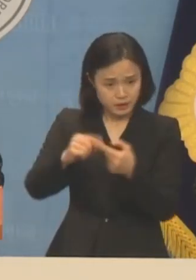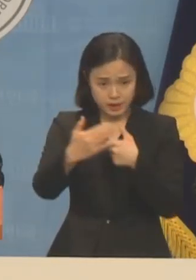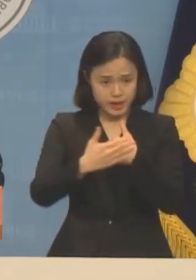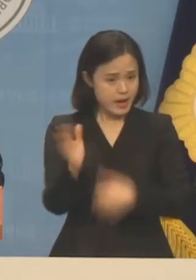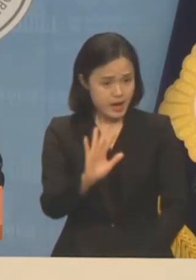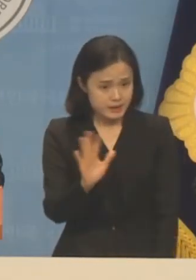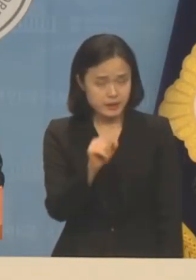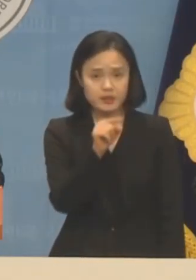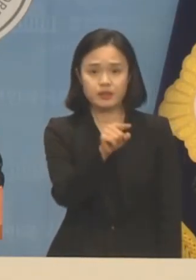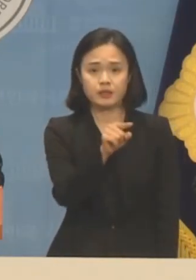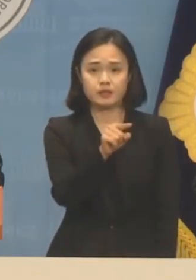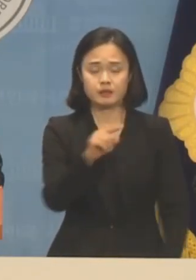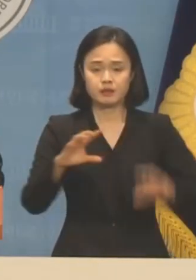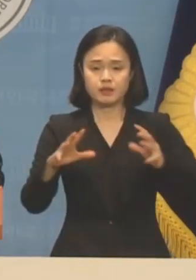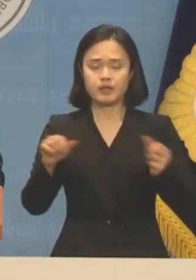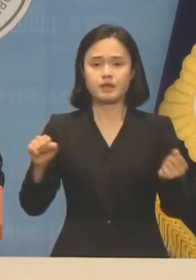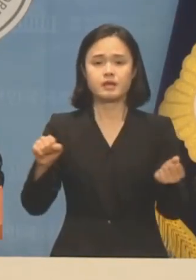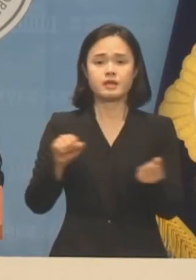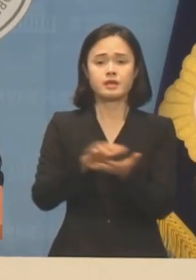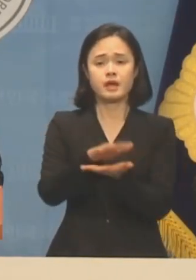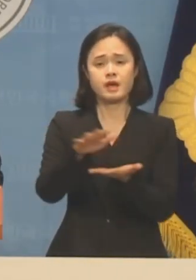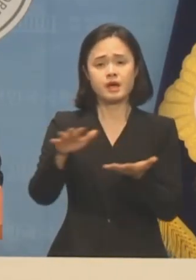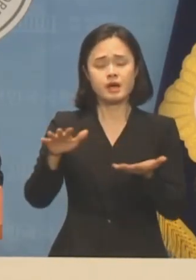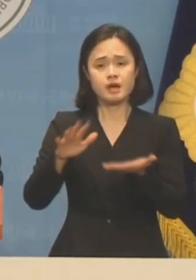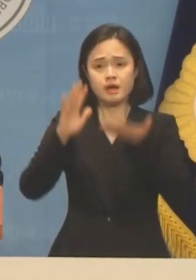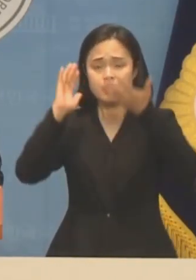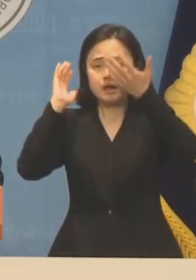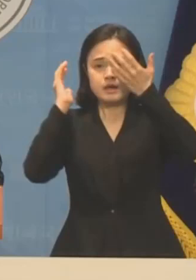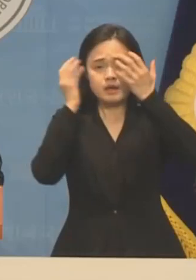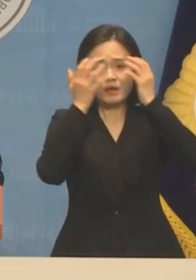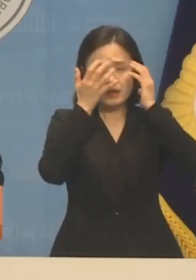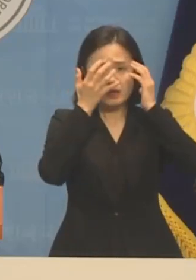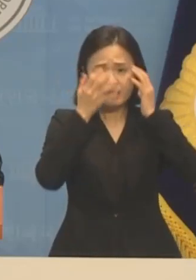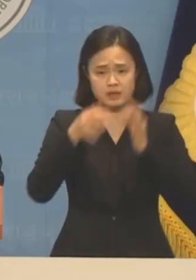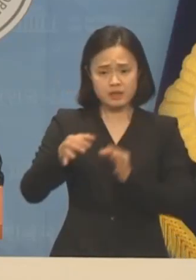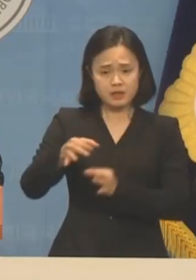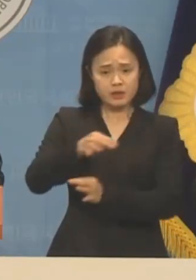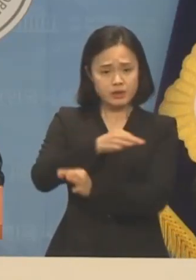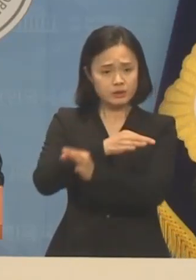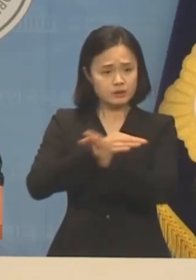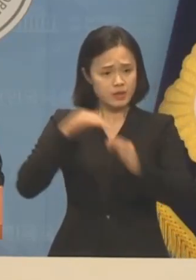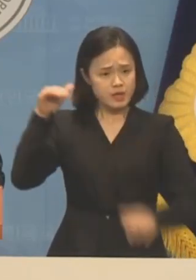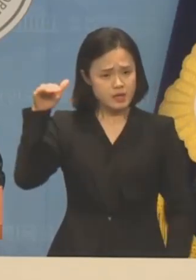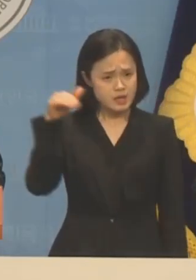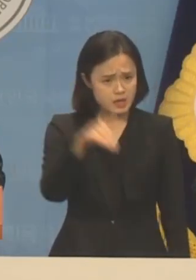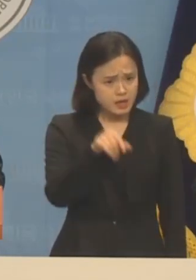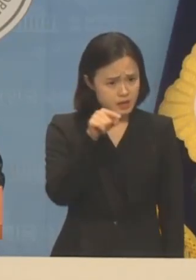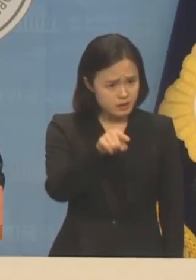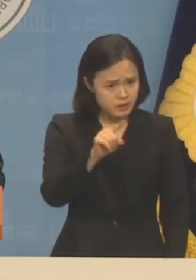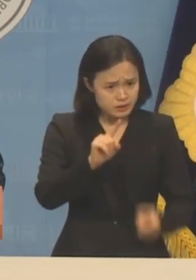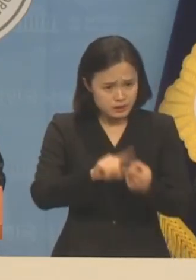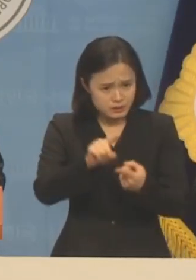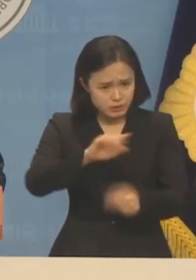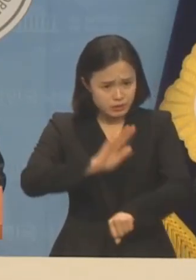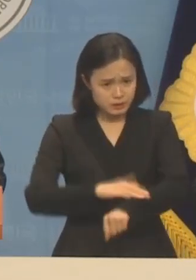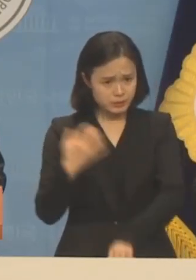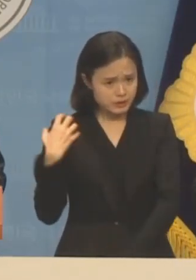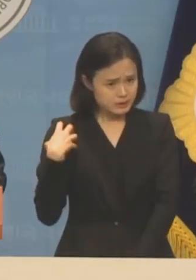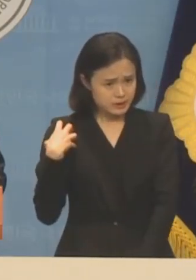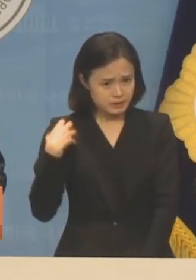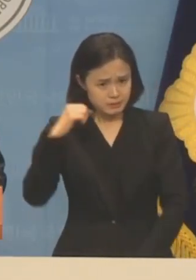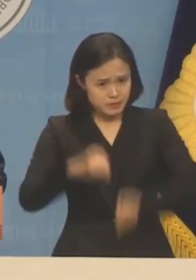수습과 그리고 그 결과로서의 경제 회복에 대해서 책임을 지고 있지 못한 최상목 대행에 대한